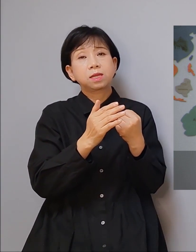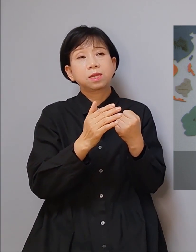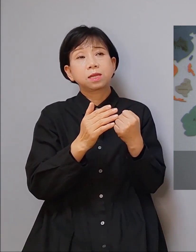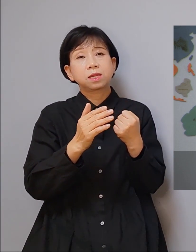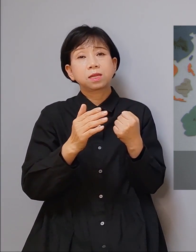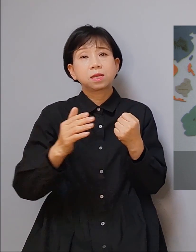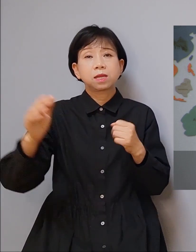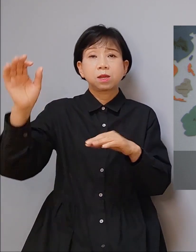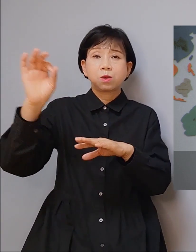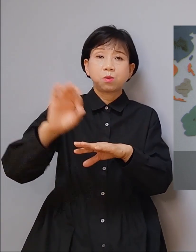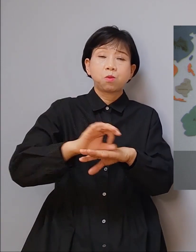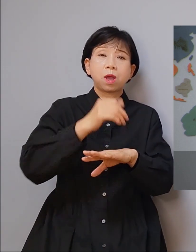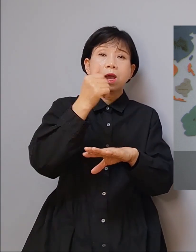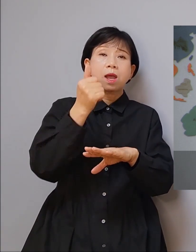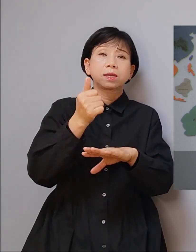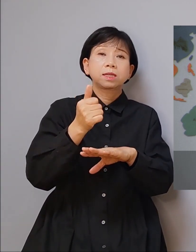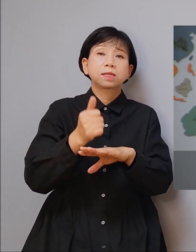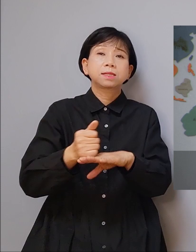경배하오니